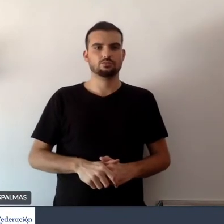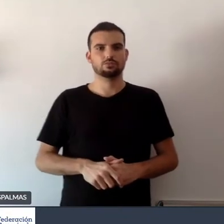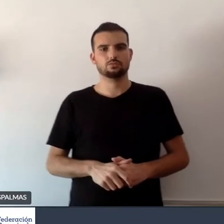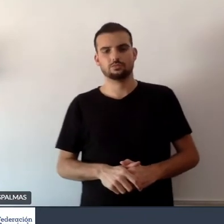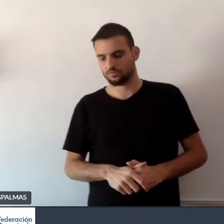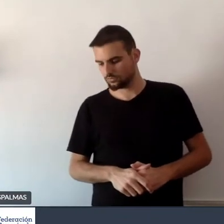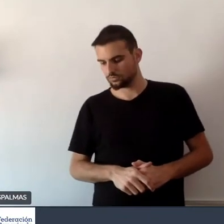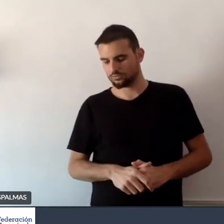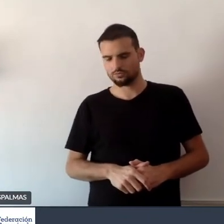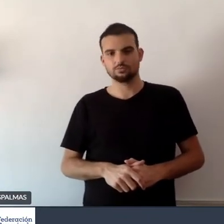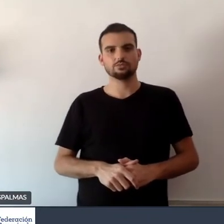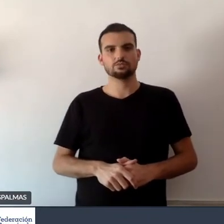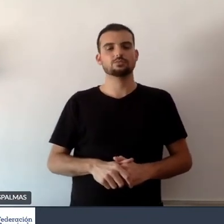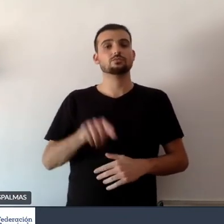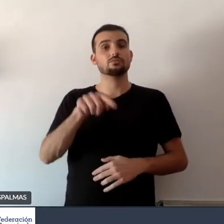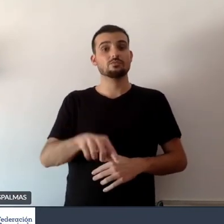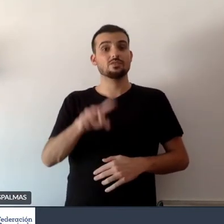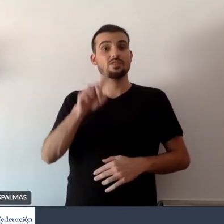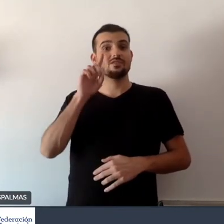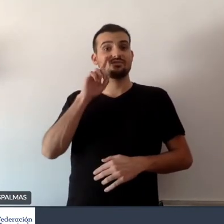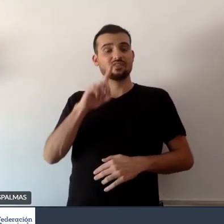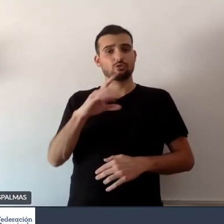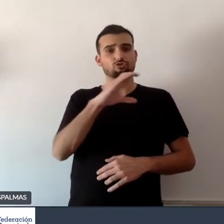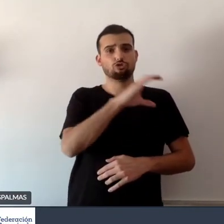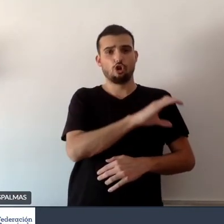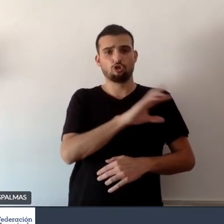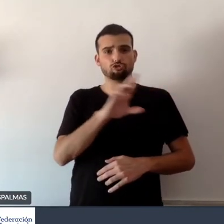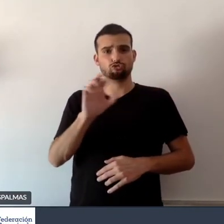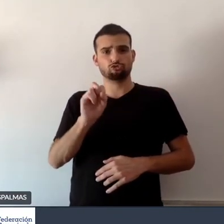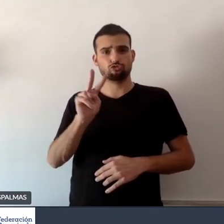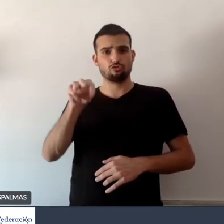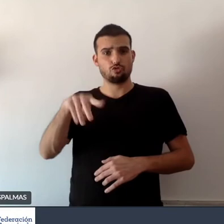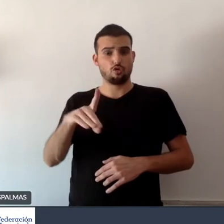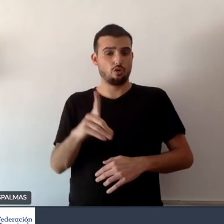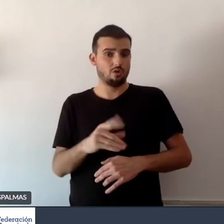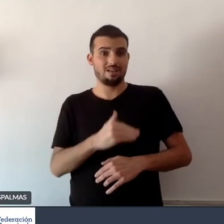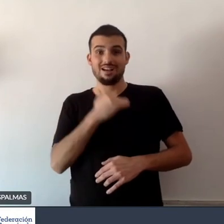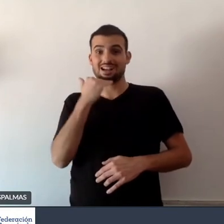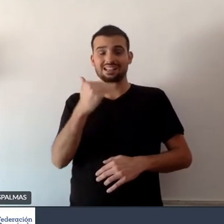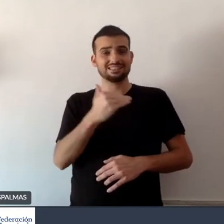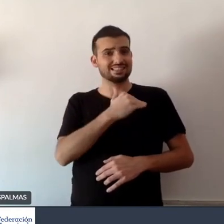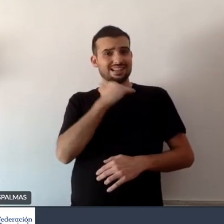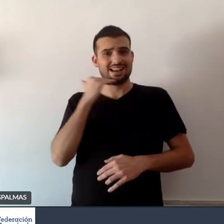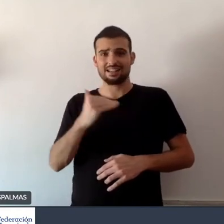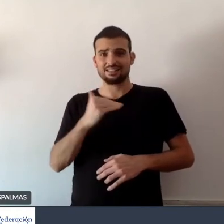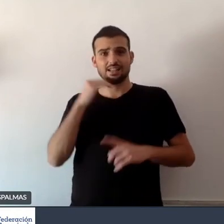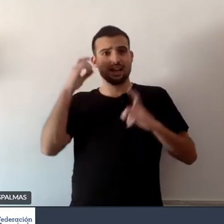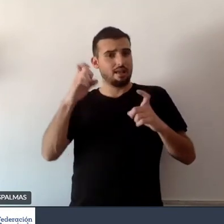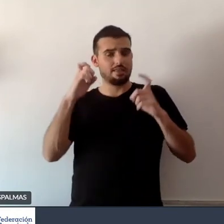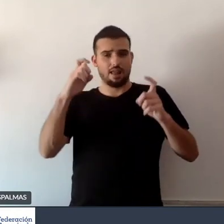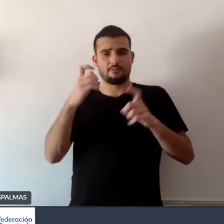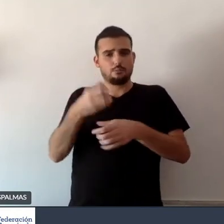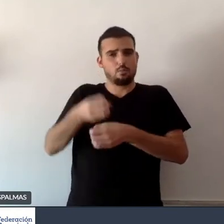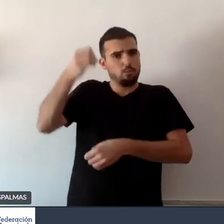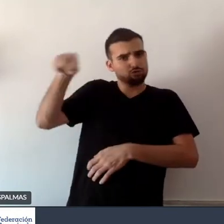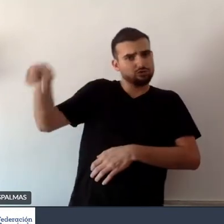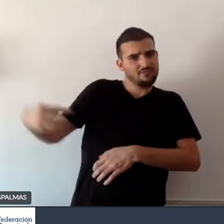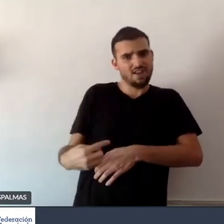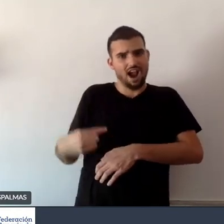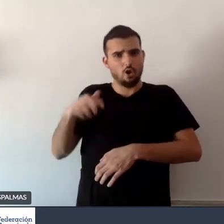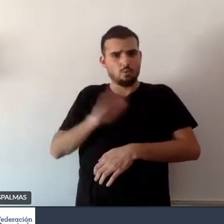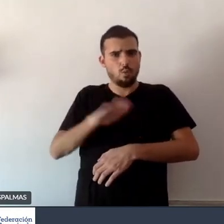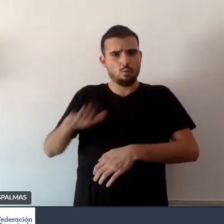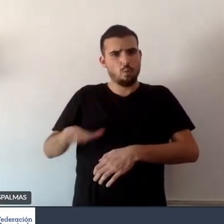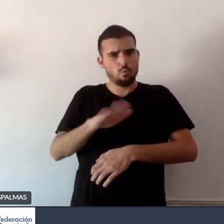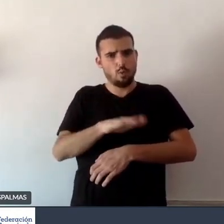Ahí tenemos un cross screen, casi un shuffle para intentar buscar balón en poste bajo. Intentar